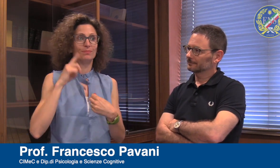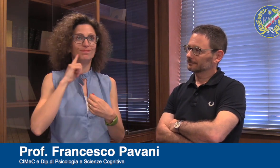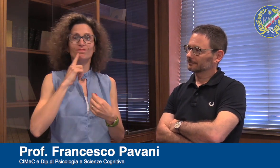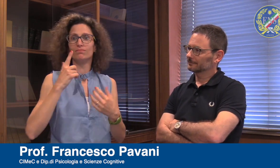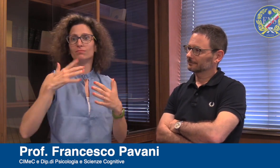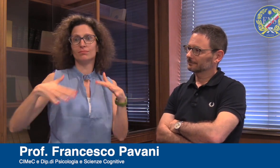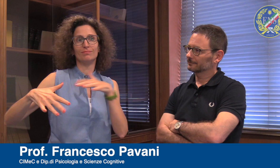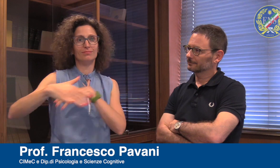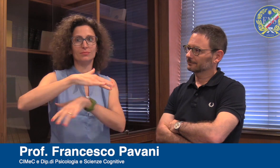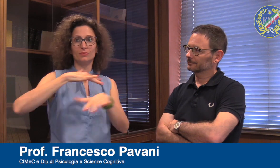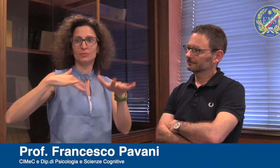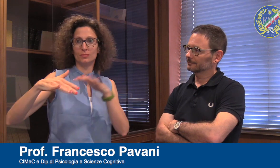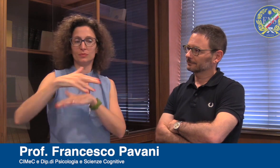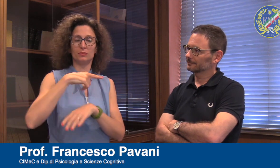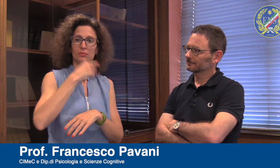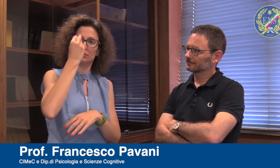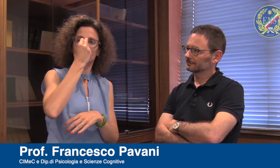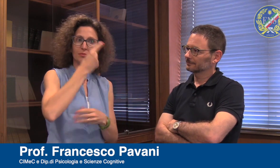le persone, sia